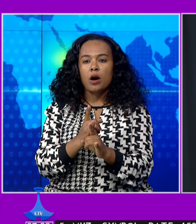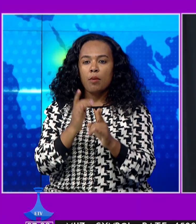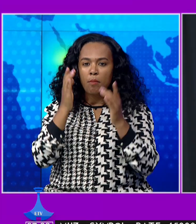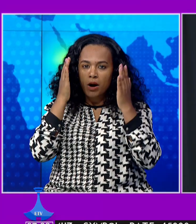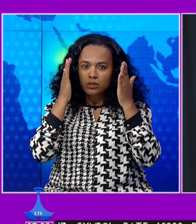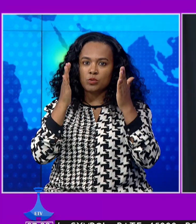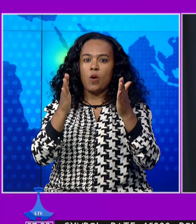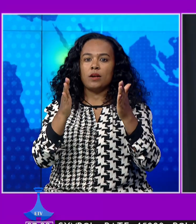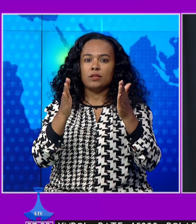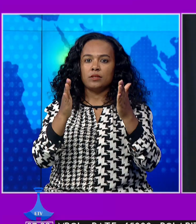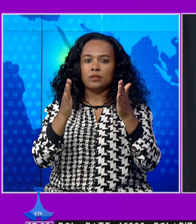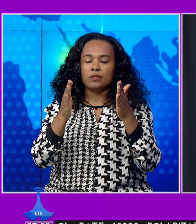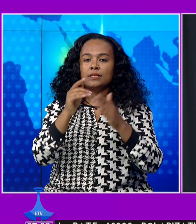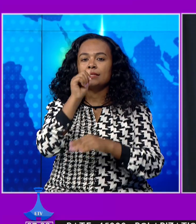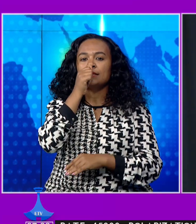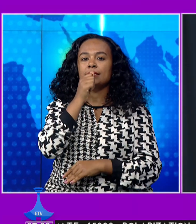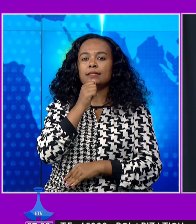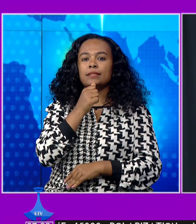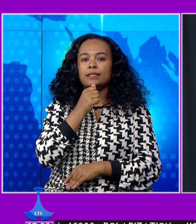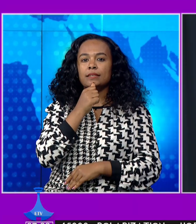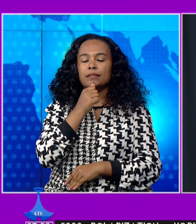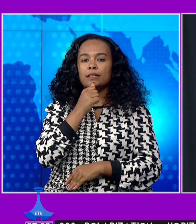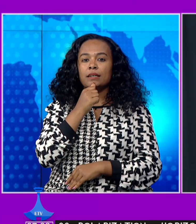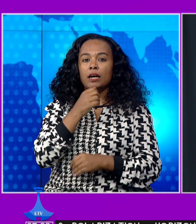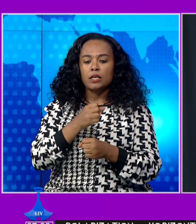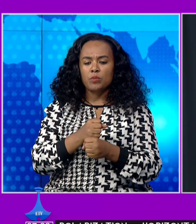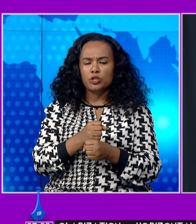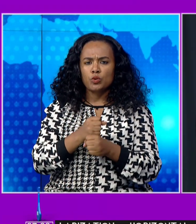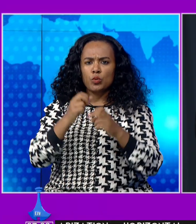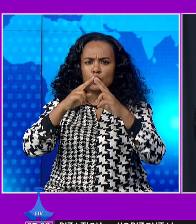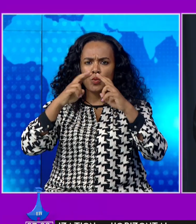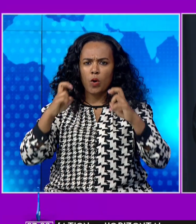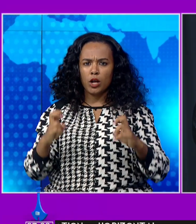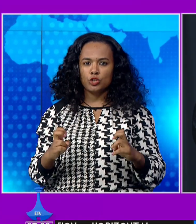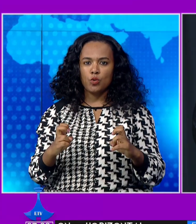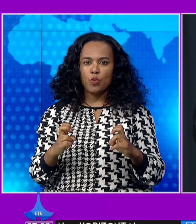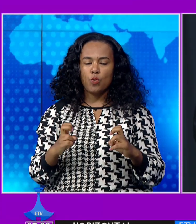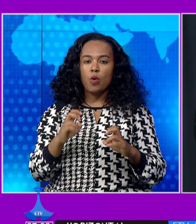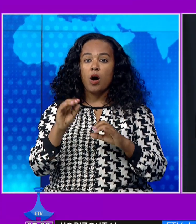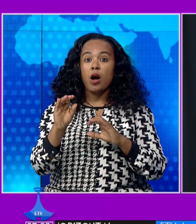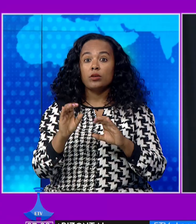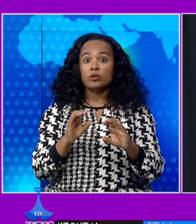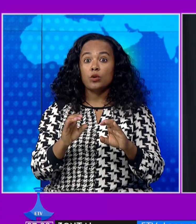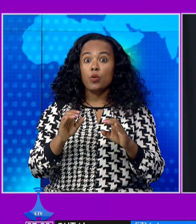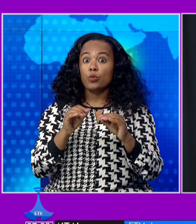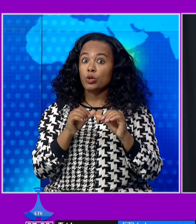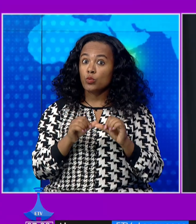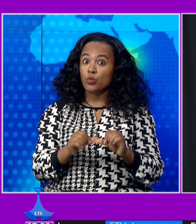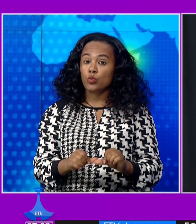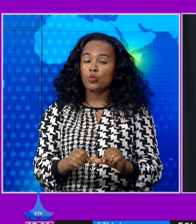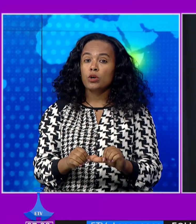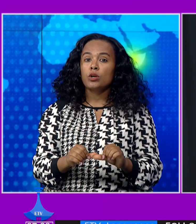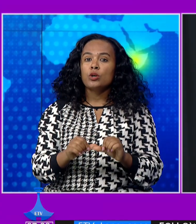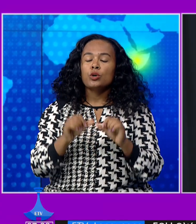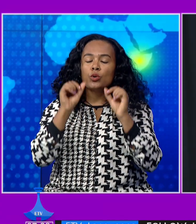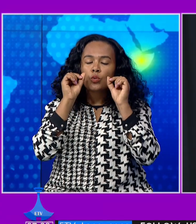ማስተዋልን፣ ትዕግስትን ካስማቸው ድንኳናቸው አድርገው የኖሩ